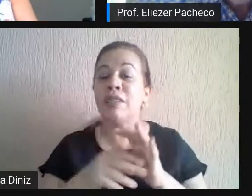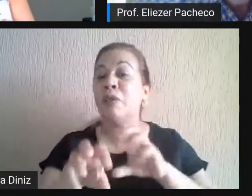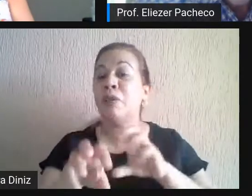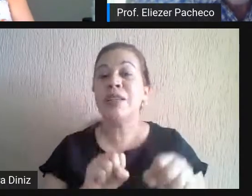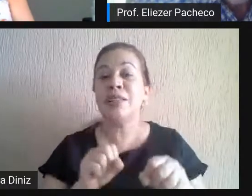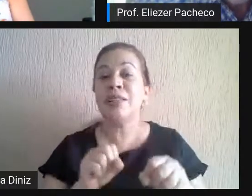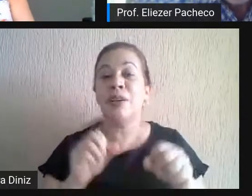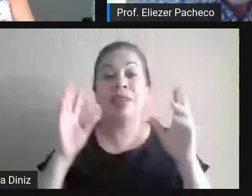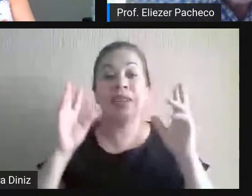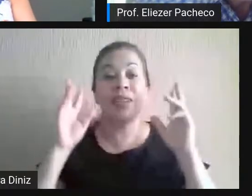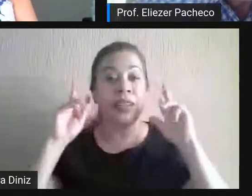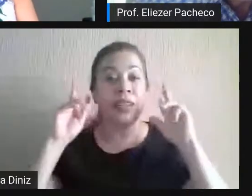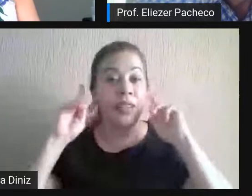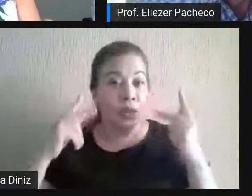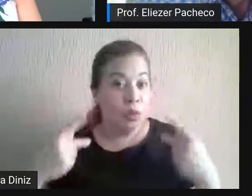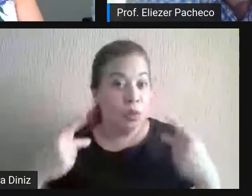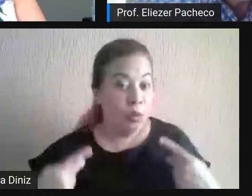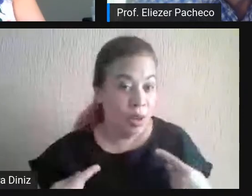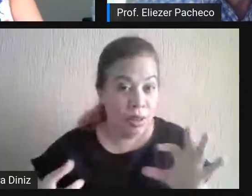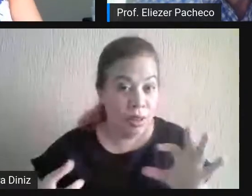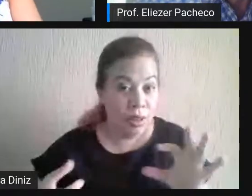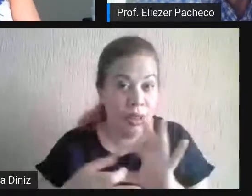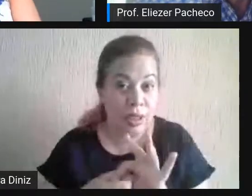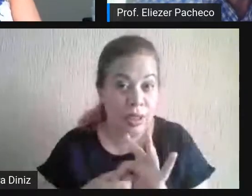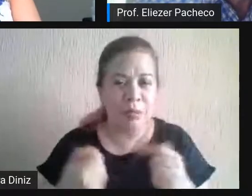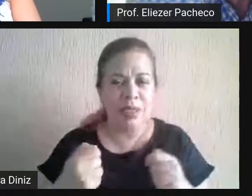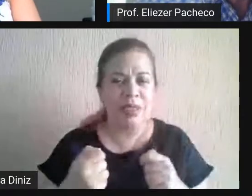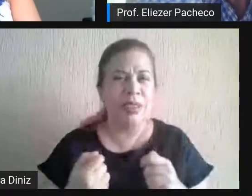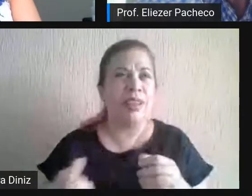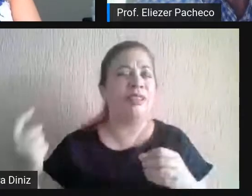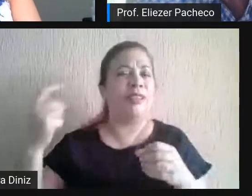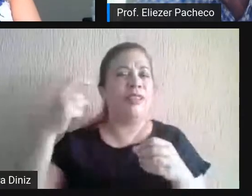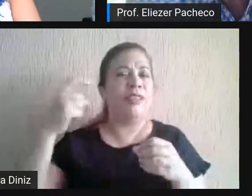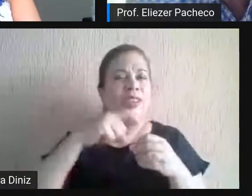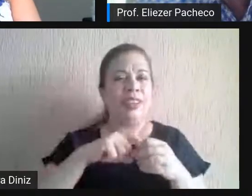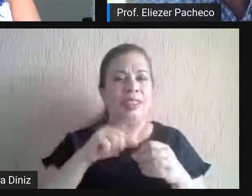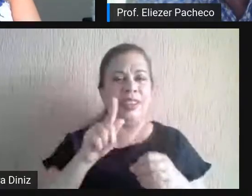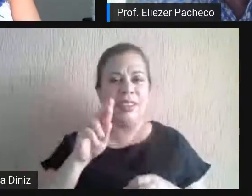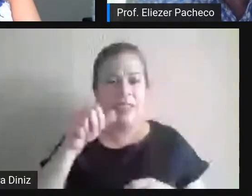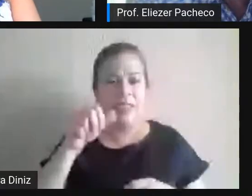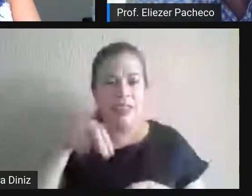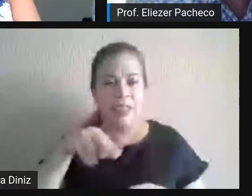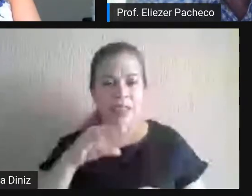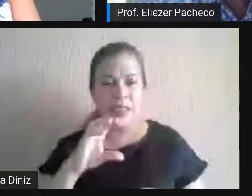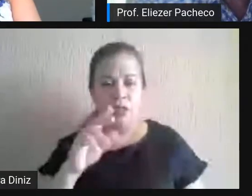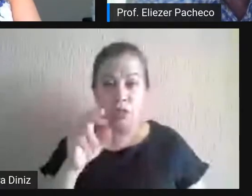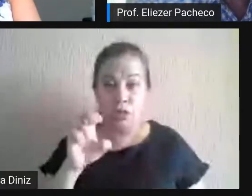Tem que voltar lá o Gramsci, o Vero Marques, né,